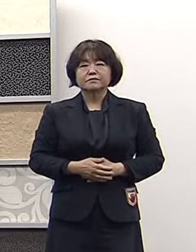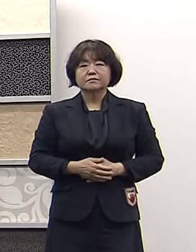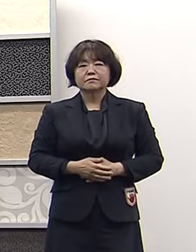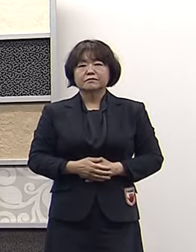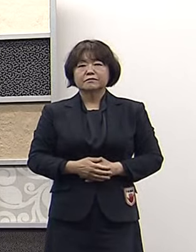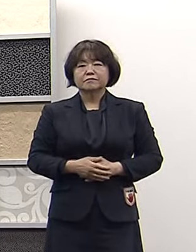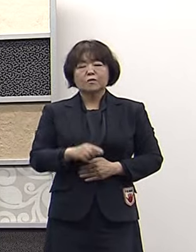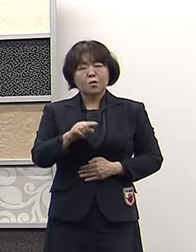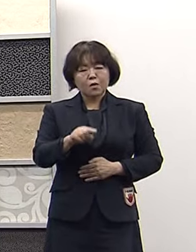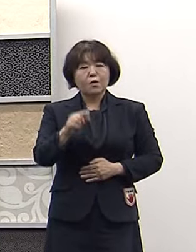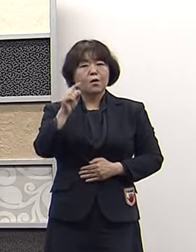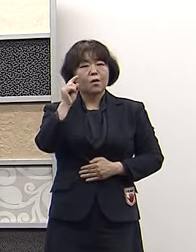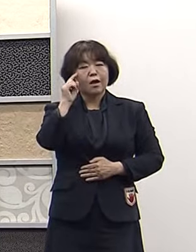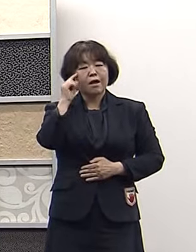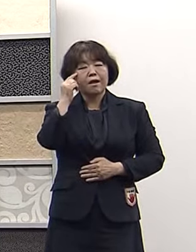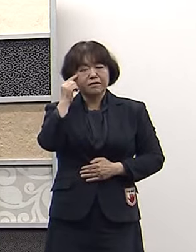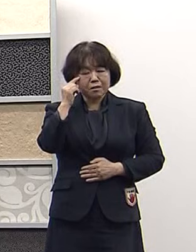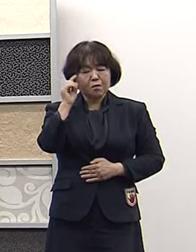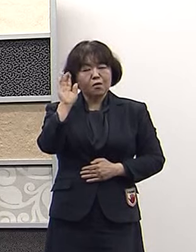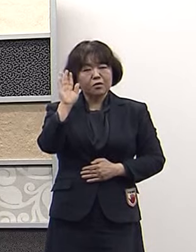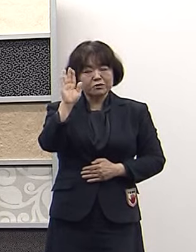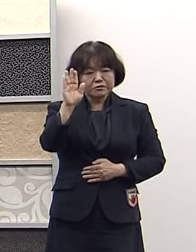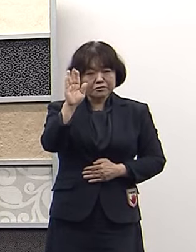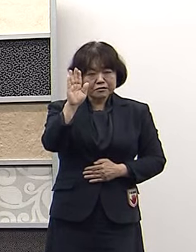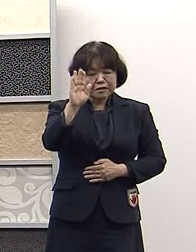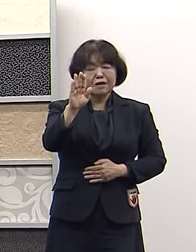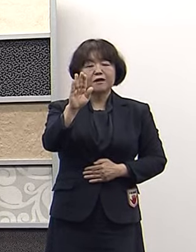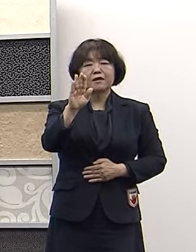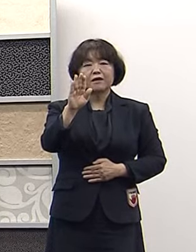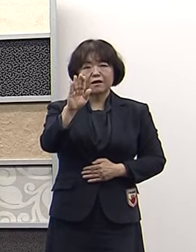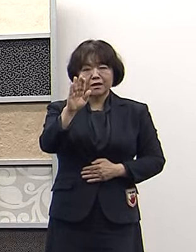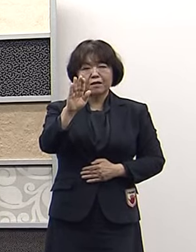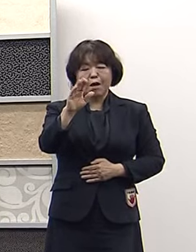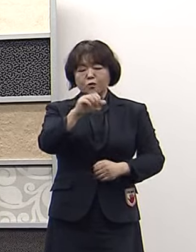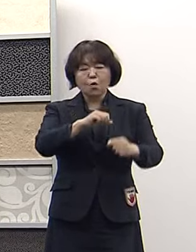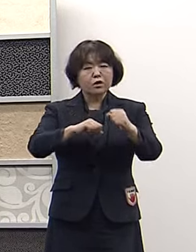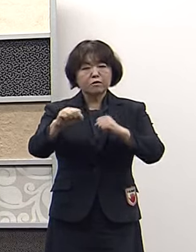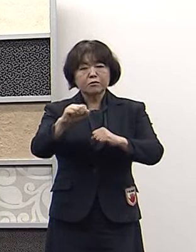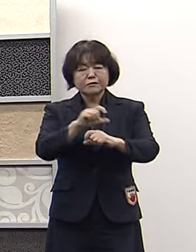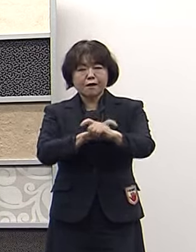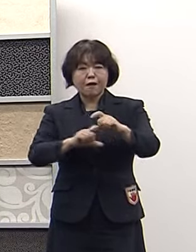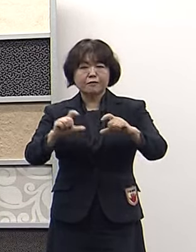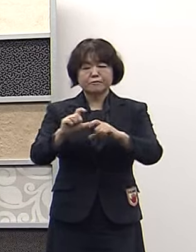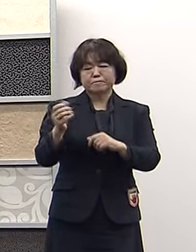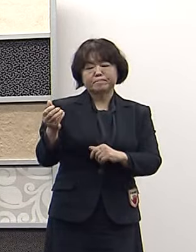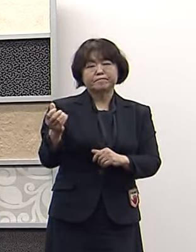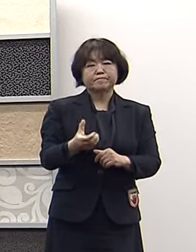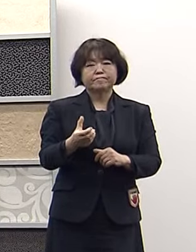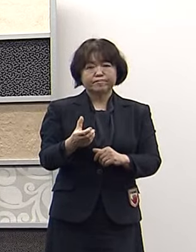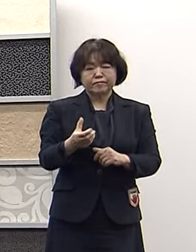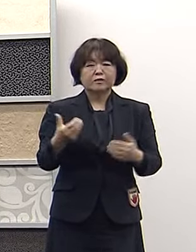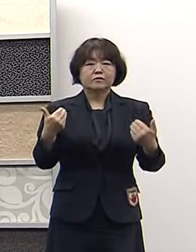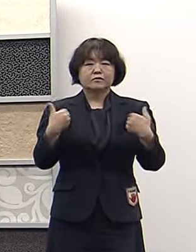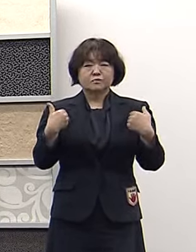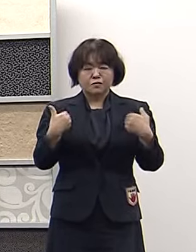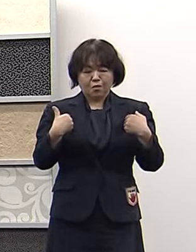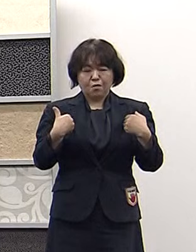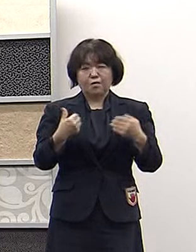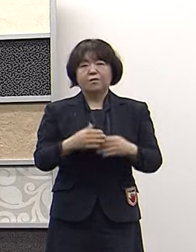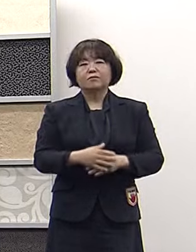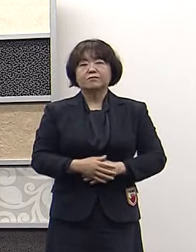この2点を踏まえてもですね、いずれさらなる取り組みの強化、こういうものがですね必要です